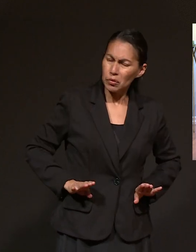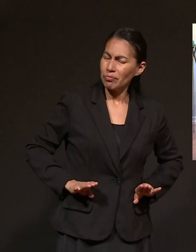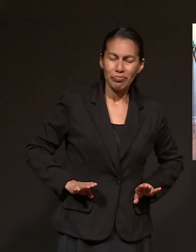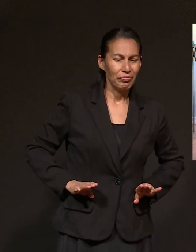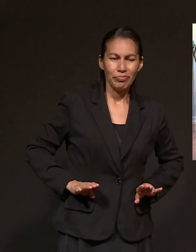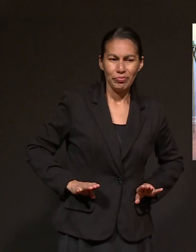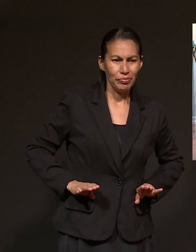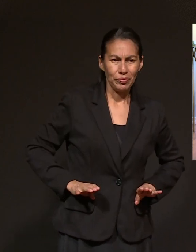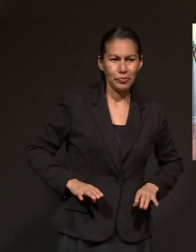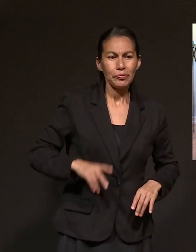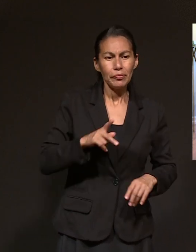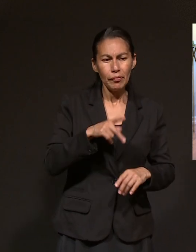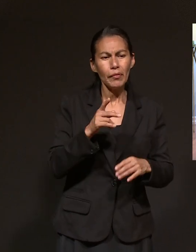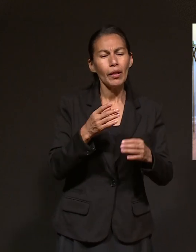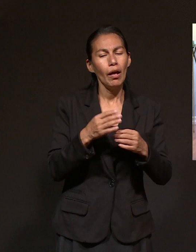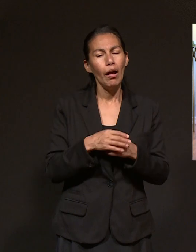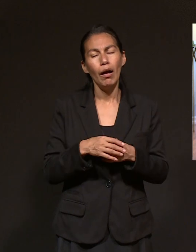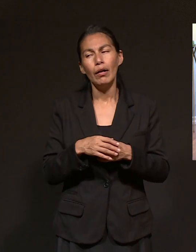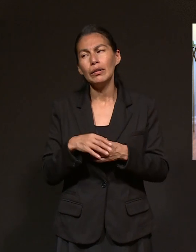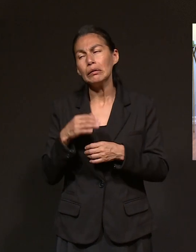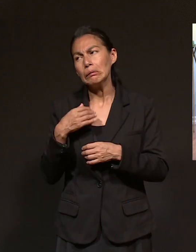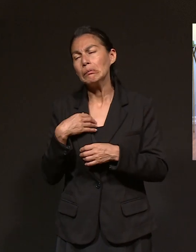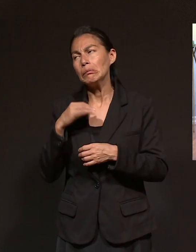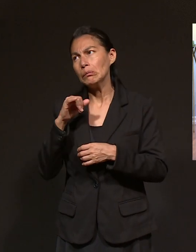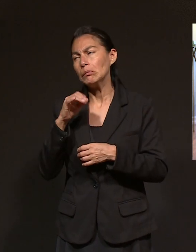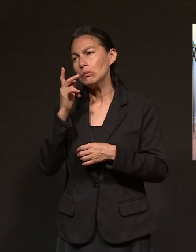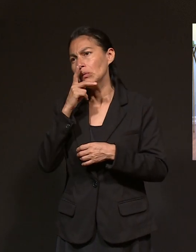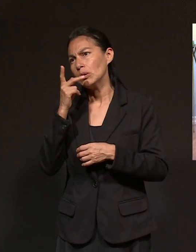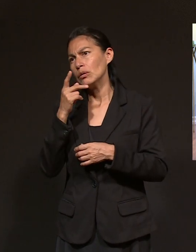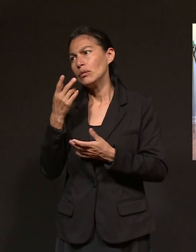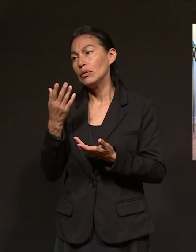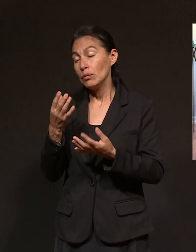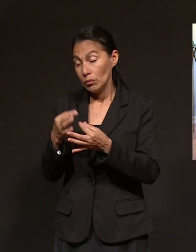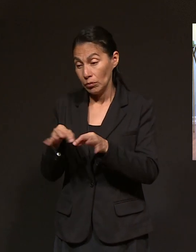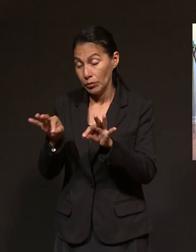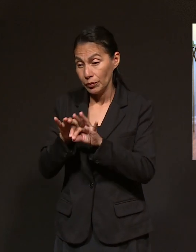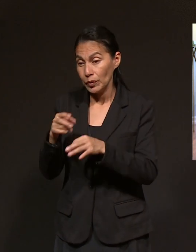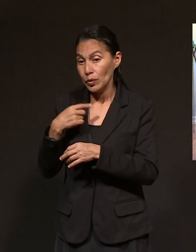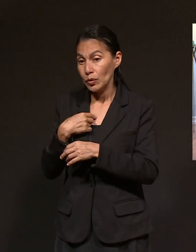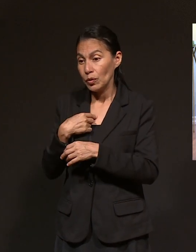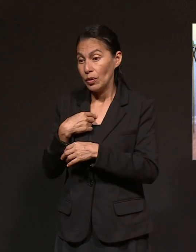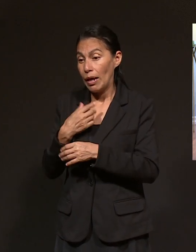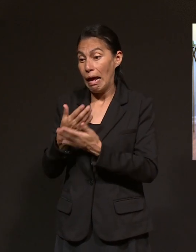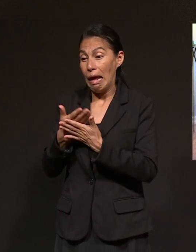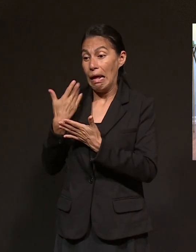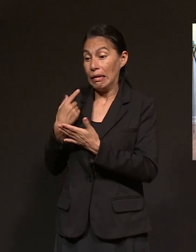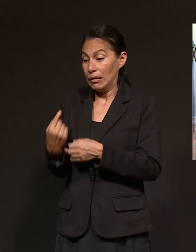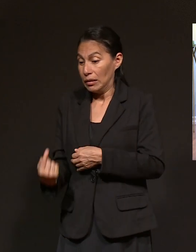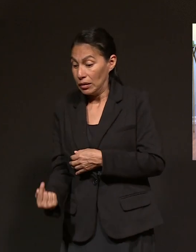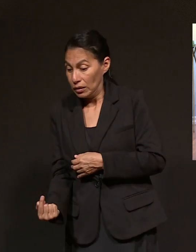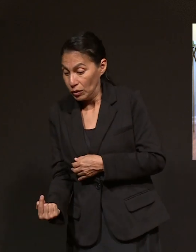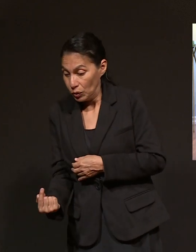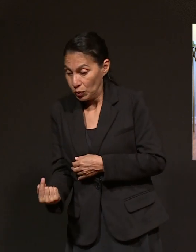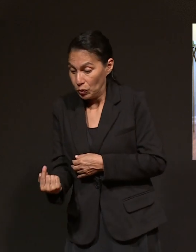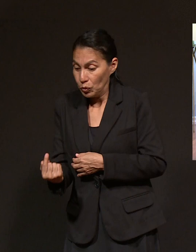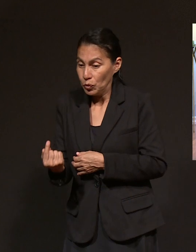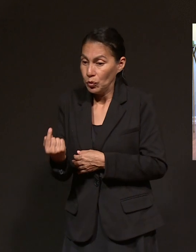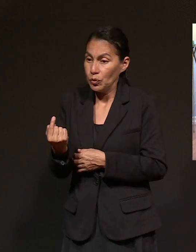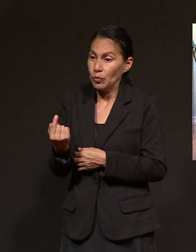Todo por gracia. Ese es un punto muy importante, Pastor. Yo de pequeño